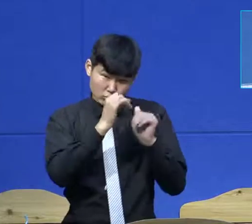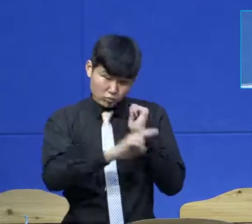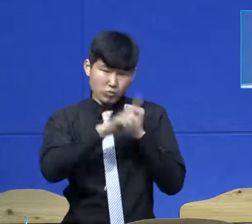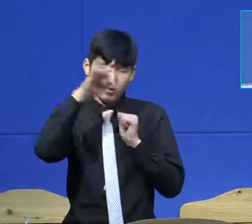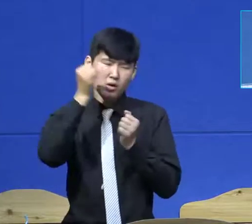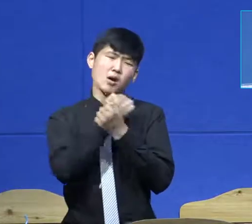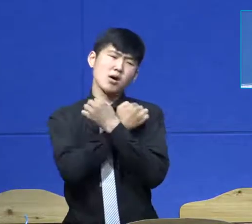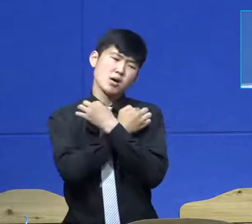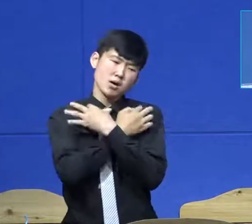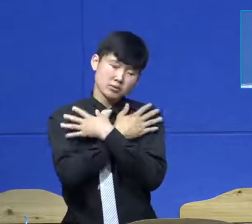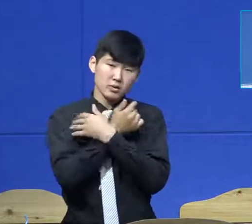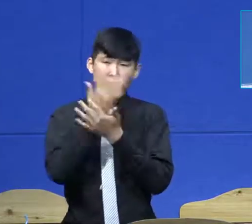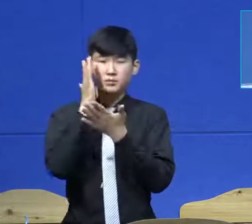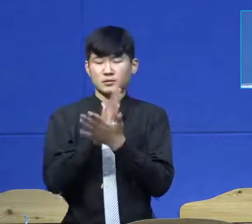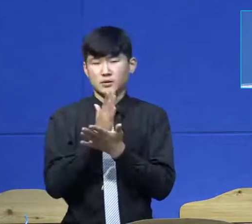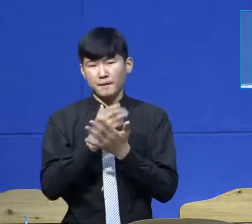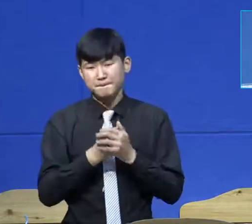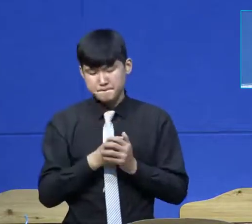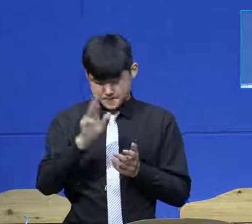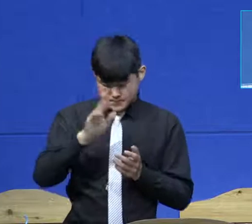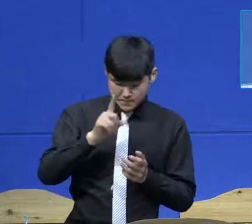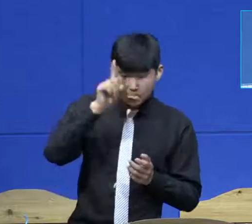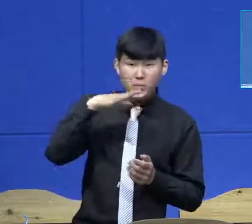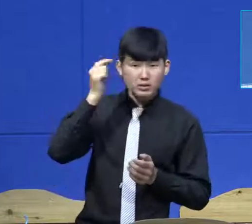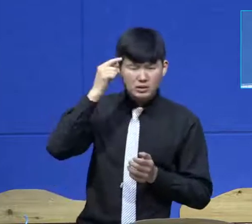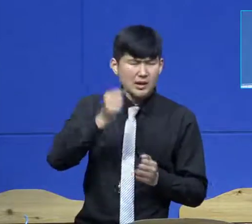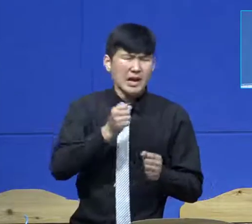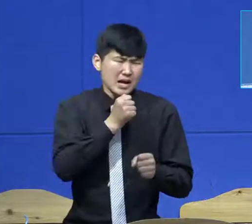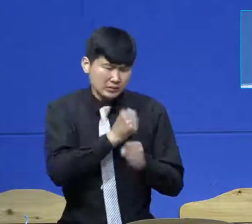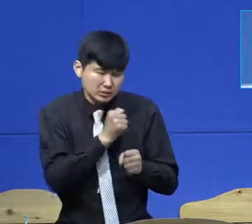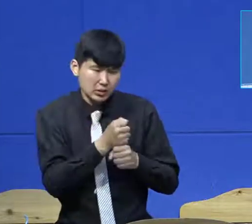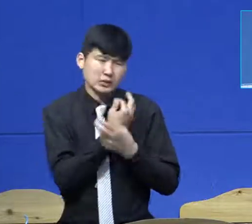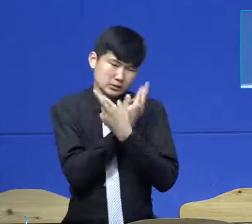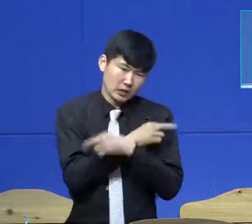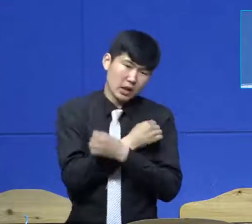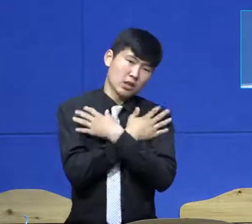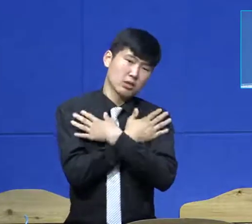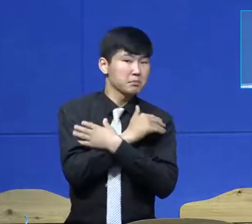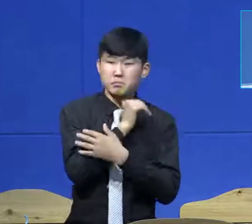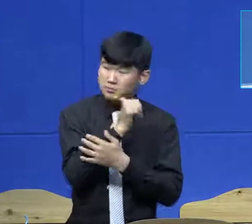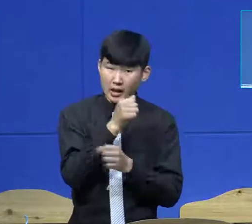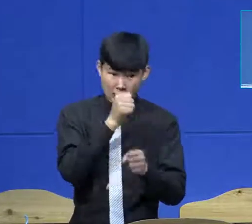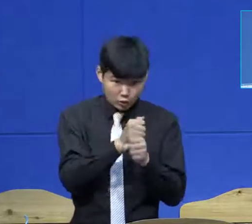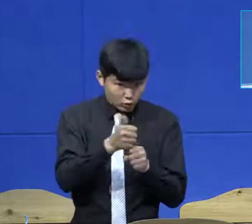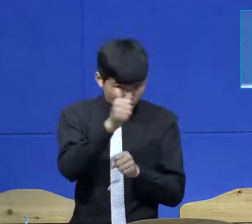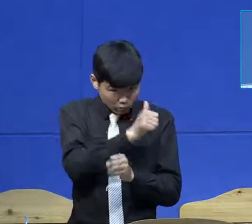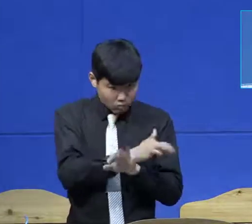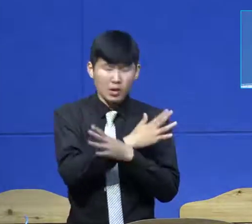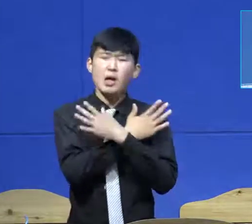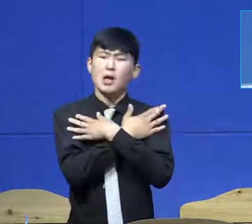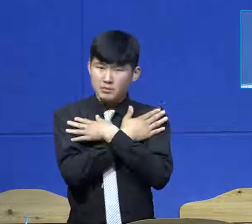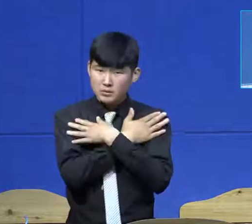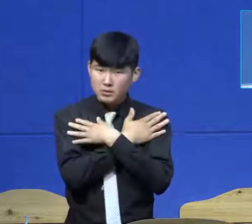амарсан гэж гарч байгаа. Бурхан хит их ажиллаад ядарсандаа амарж байгаа юм биш. Ажил нь дууссан учраас амарсан. Үргэлжлүүлэн амарж